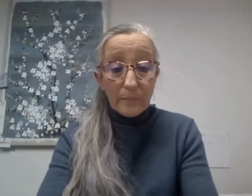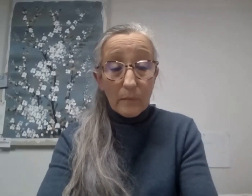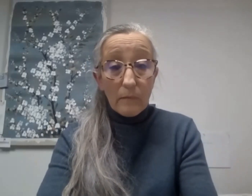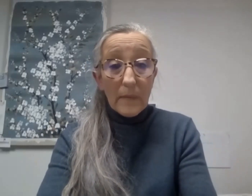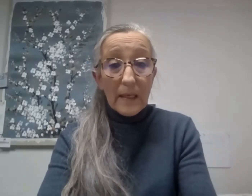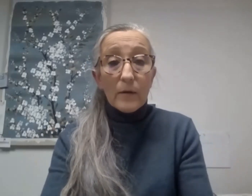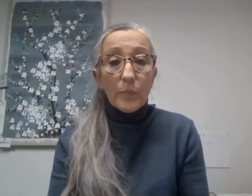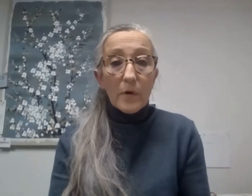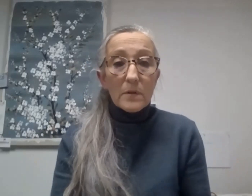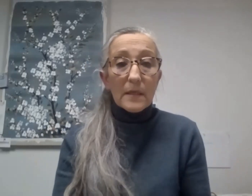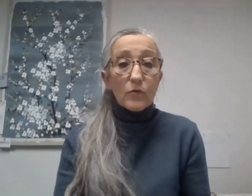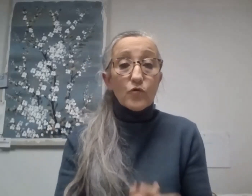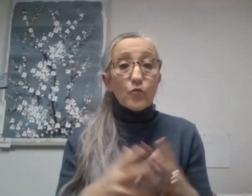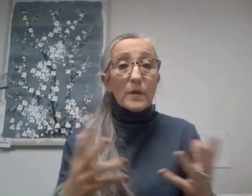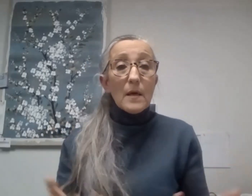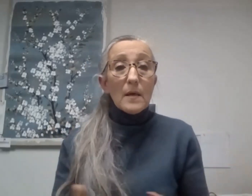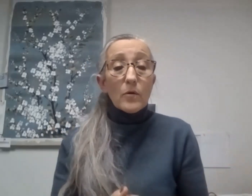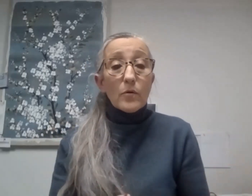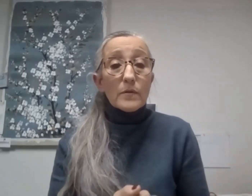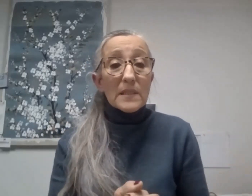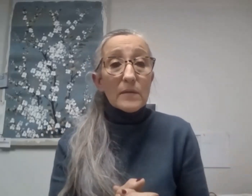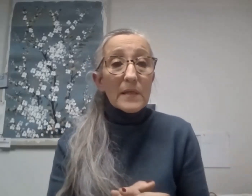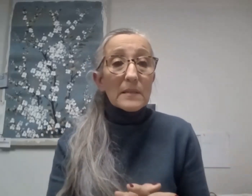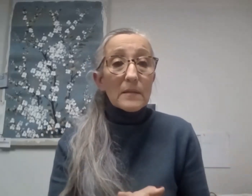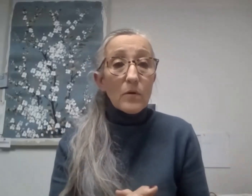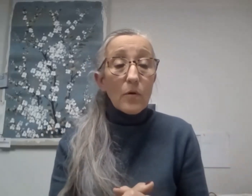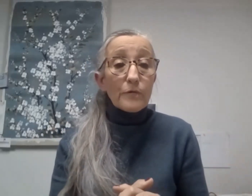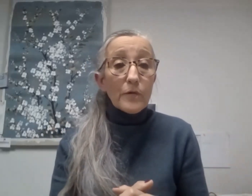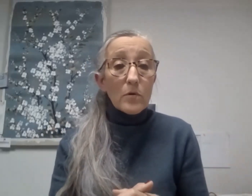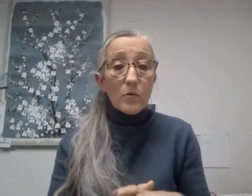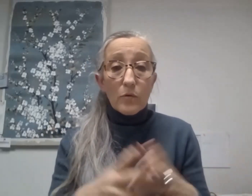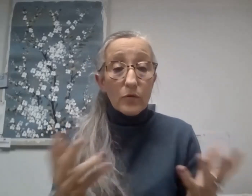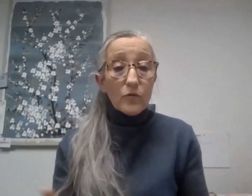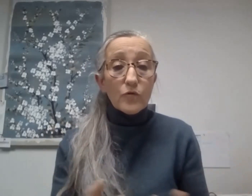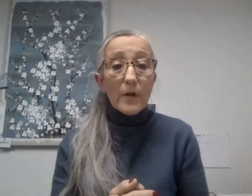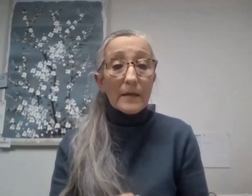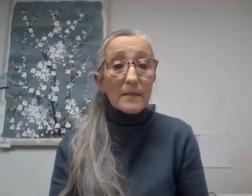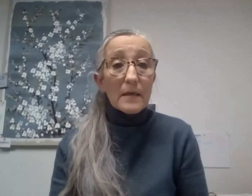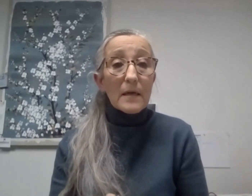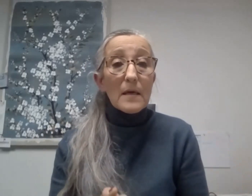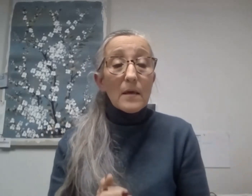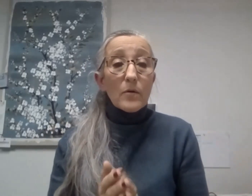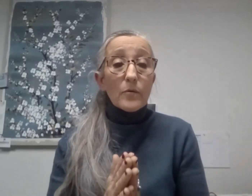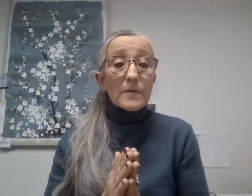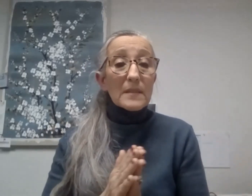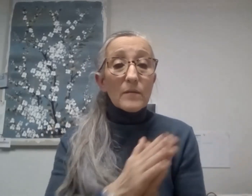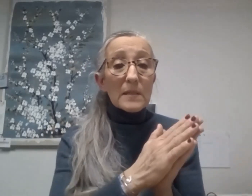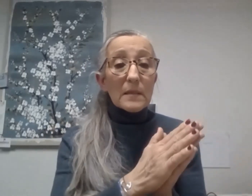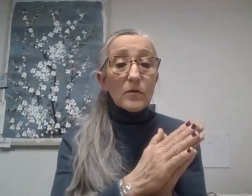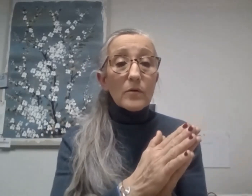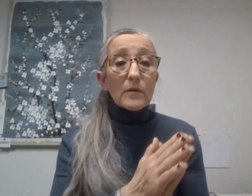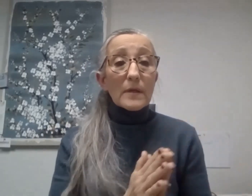à comprendre. C'est qu'aujourd'hui, 10 500 enfants sont scolarisés,